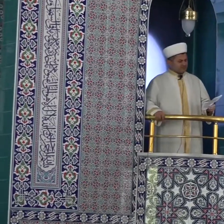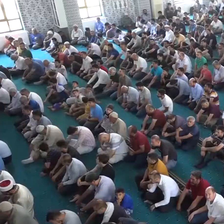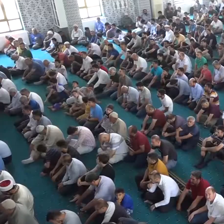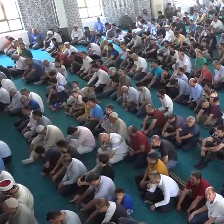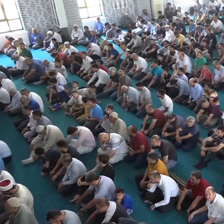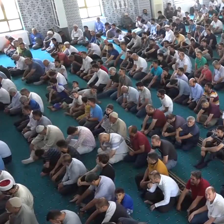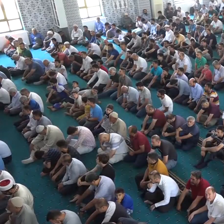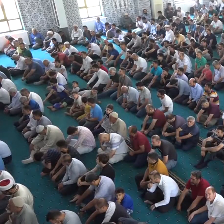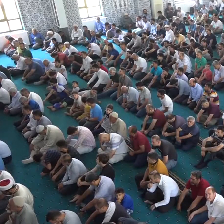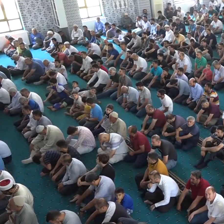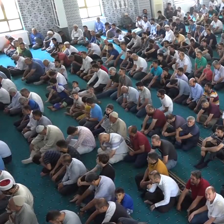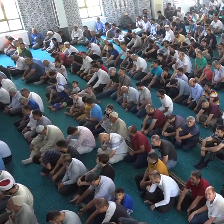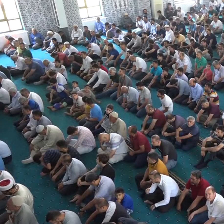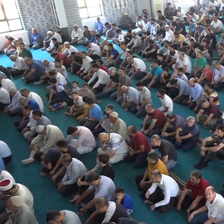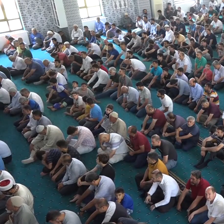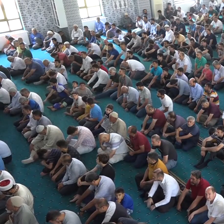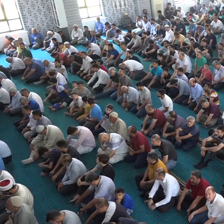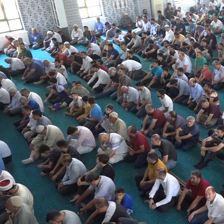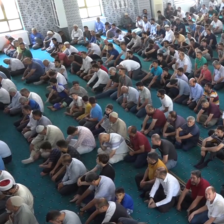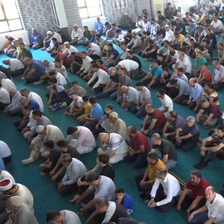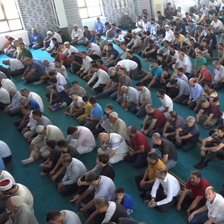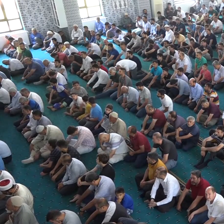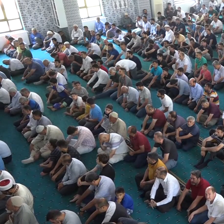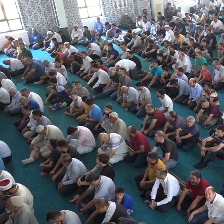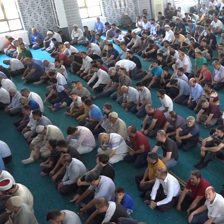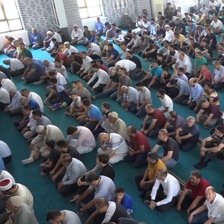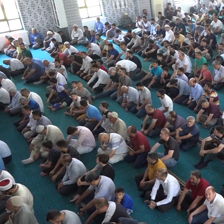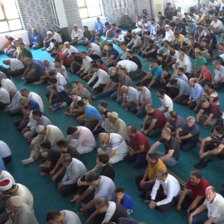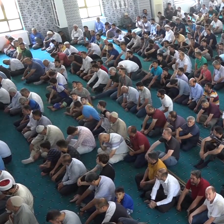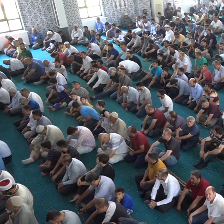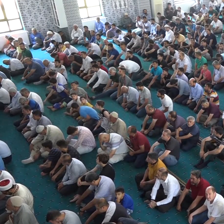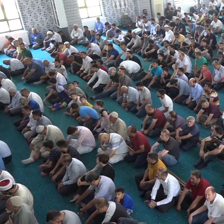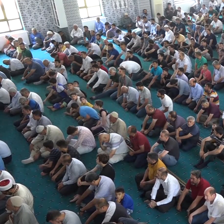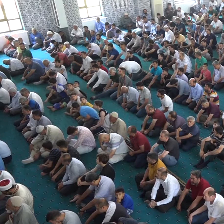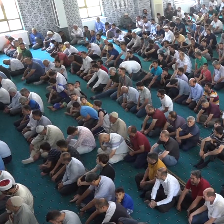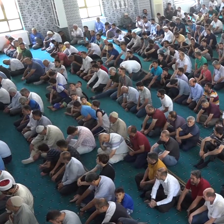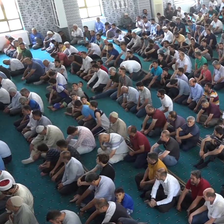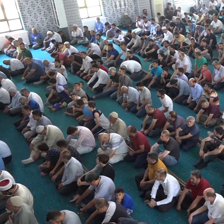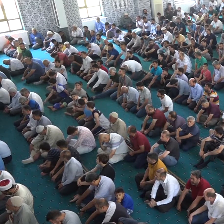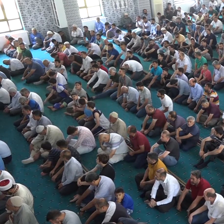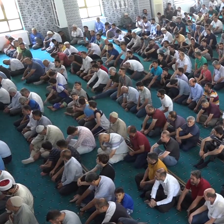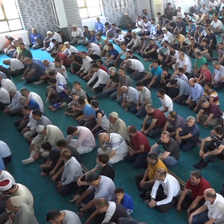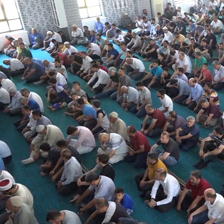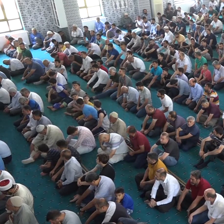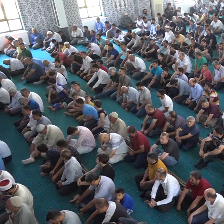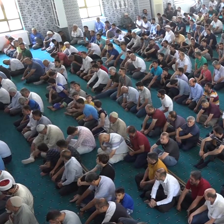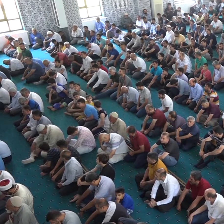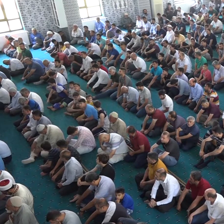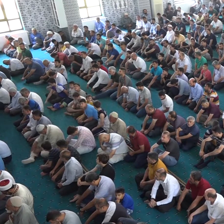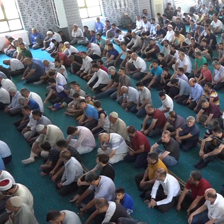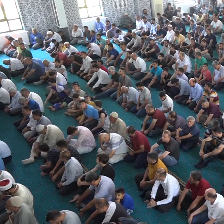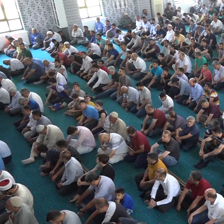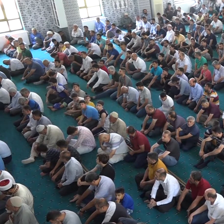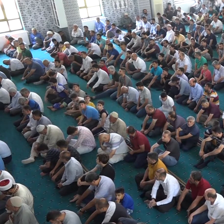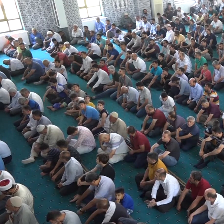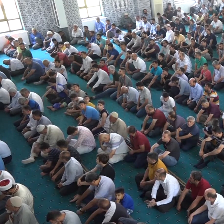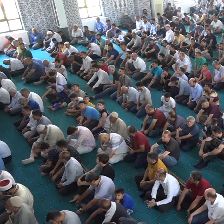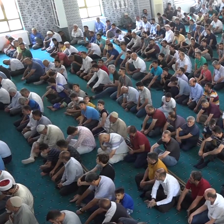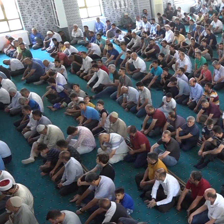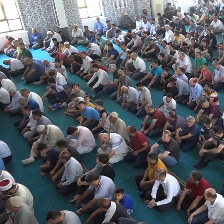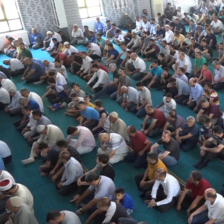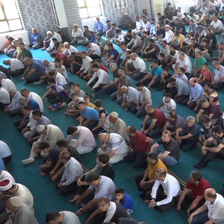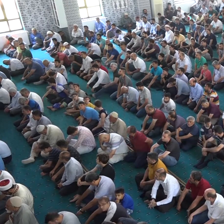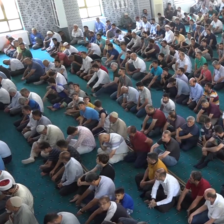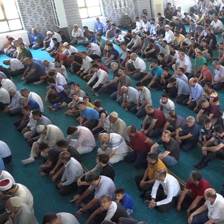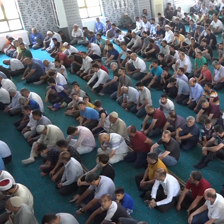Ademoğulları! Size mahrem yerlerinizi örtecek giysi, süsleneceğiniz